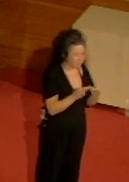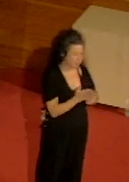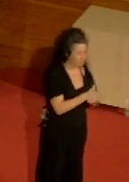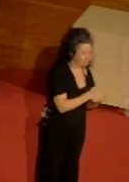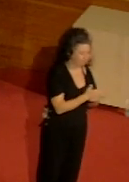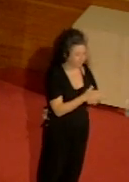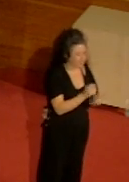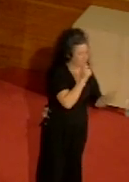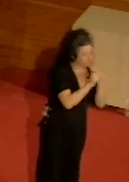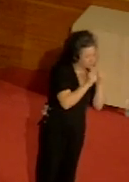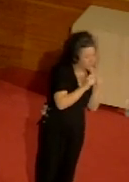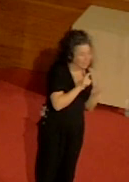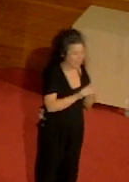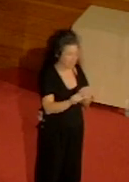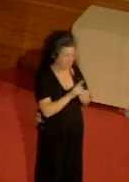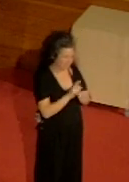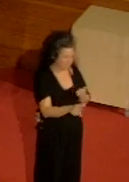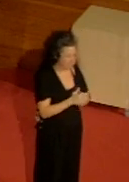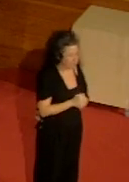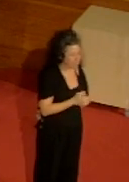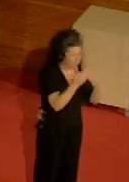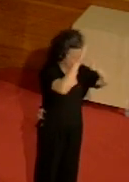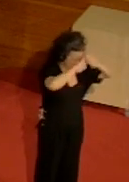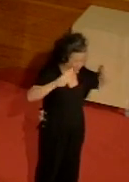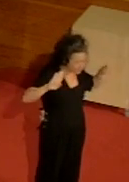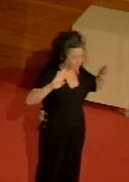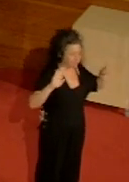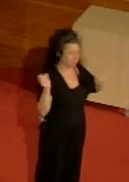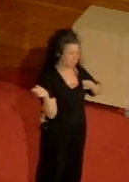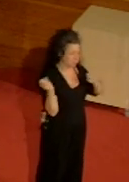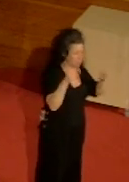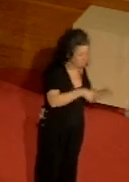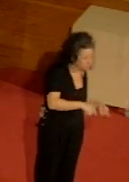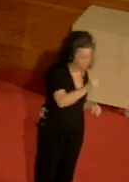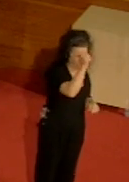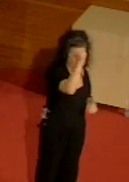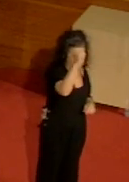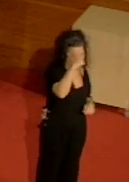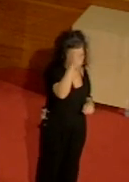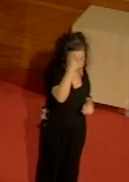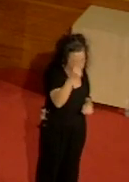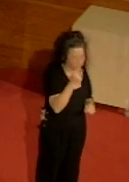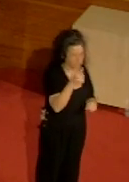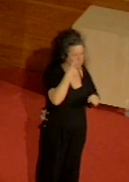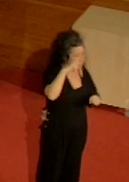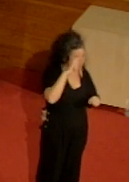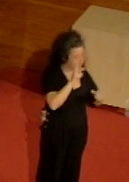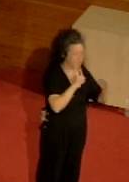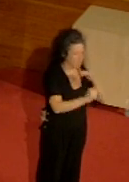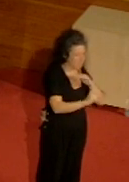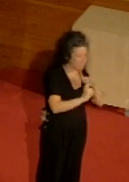Talibanak Afganistango boterera itzultzeaz, Ukrainiar exodoaz, Indiar kulturaz eta errefusiatu izatearen esperientziaz idatzi